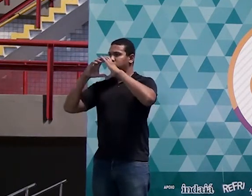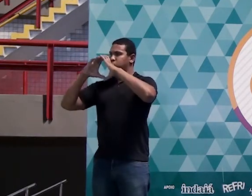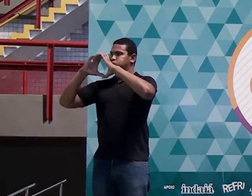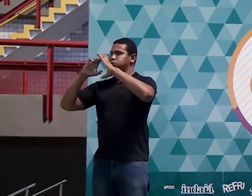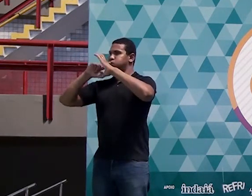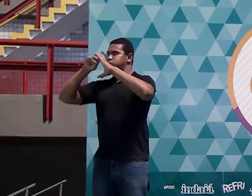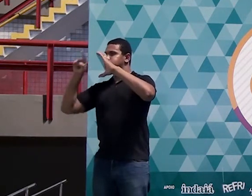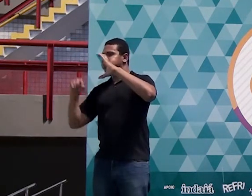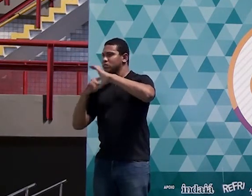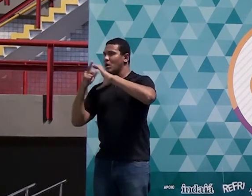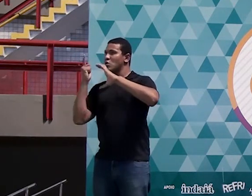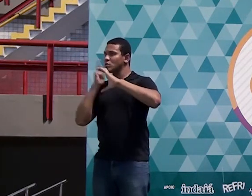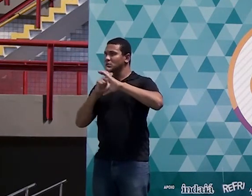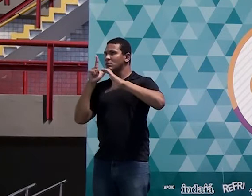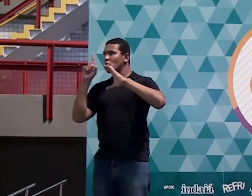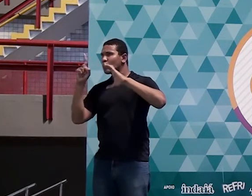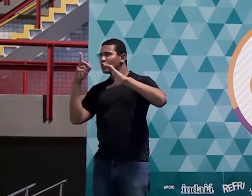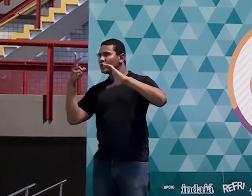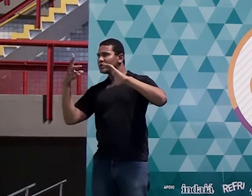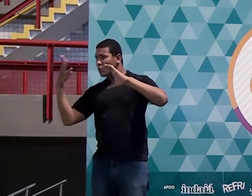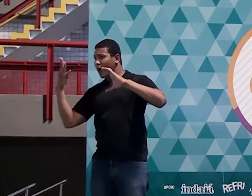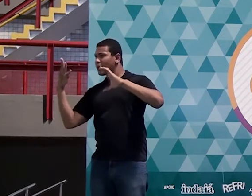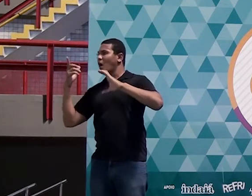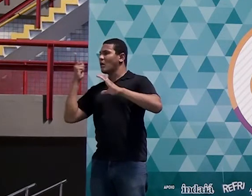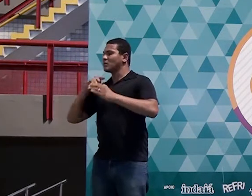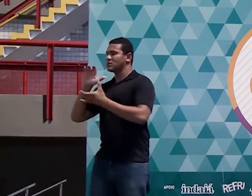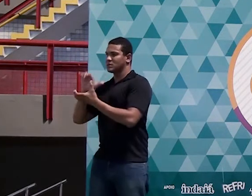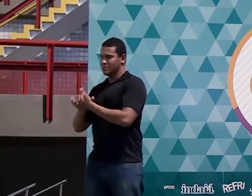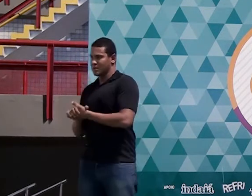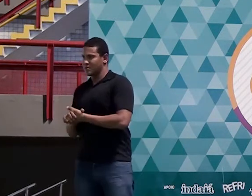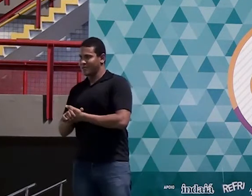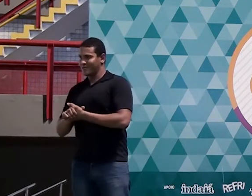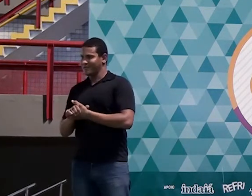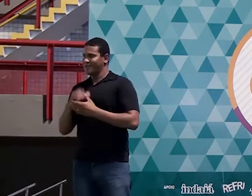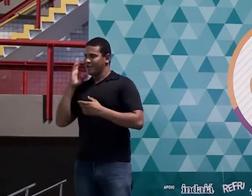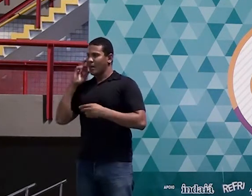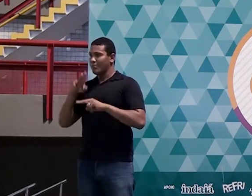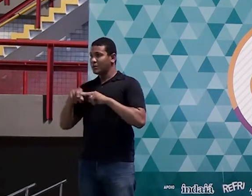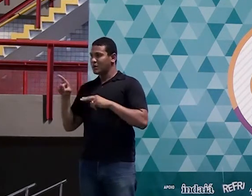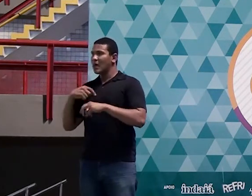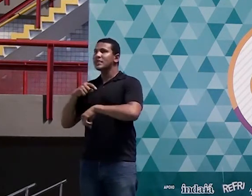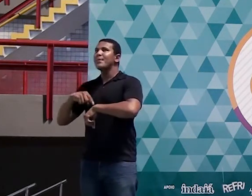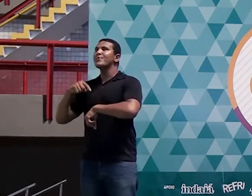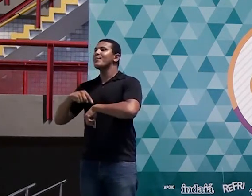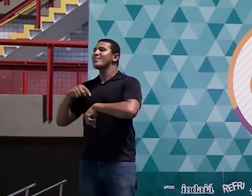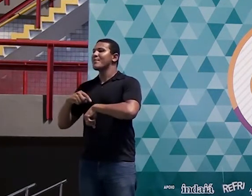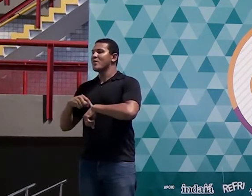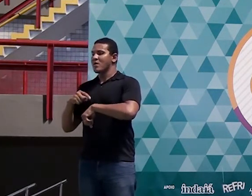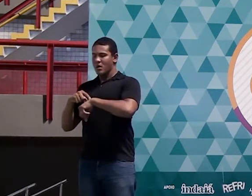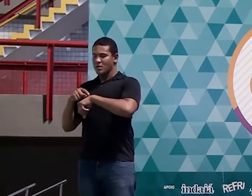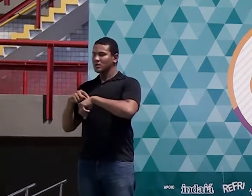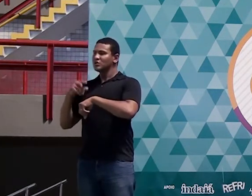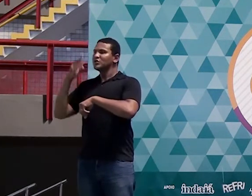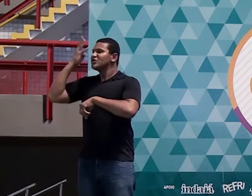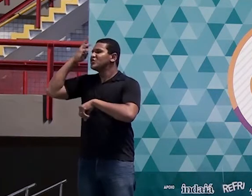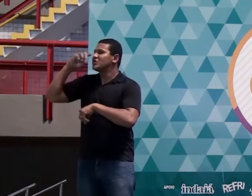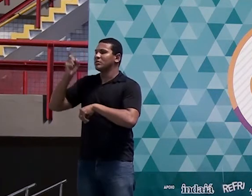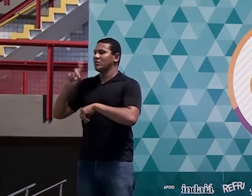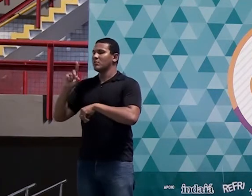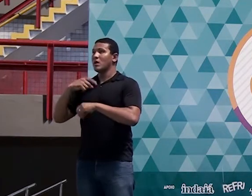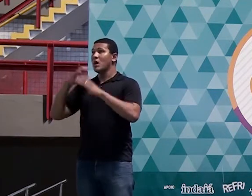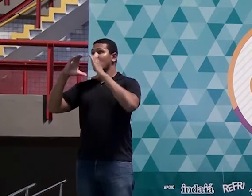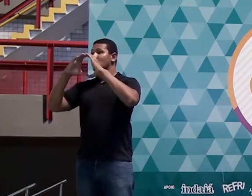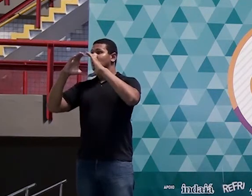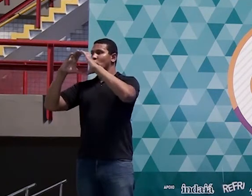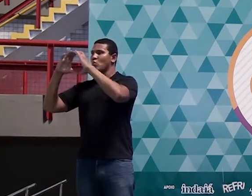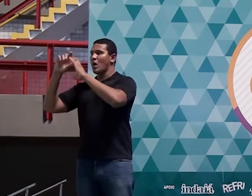morre, paga uma taxa. Lógico que você não, porque você morreu, tá certo? Sua família paga uma taxa para você continuar na terra.